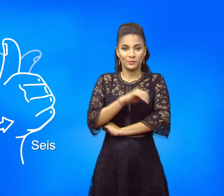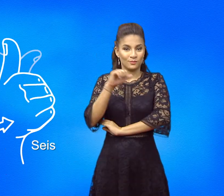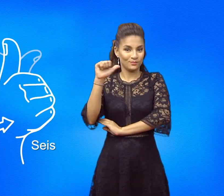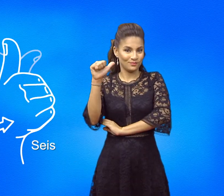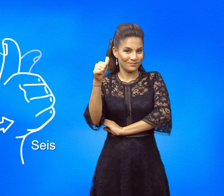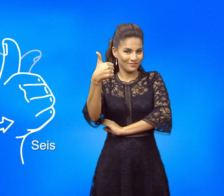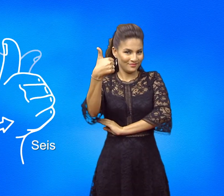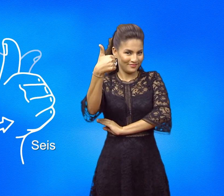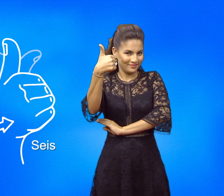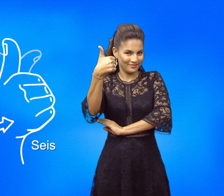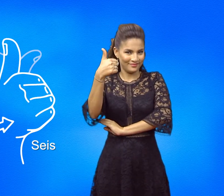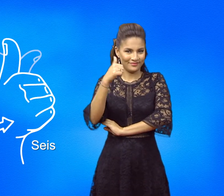6